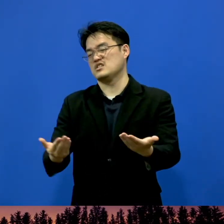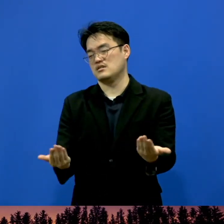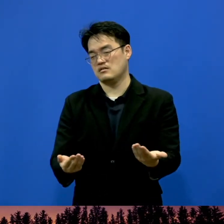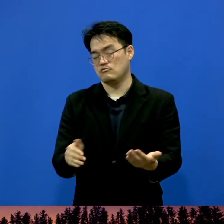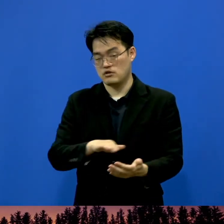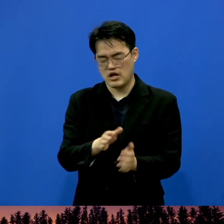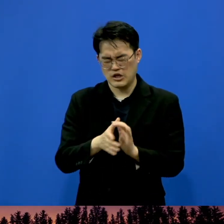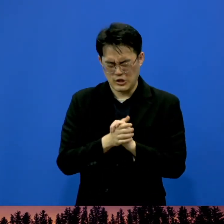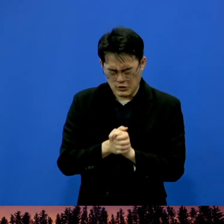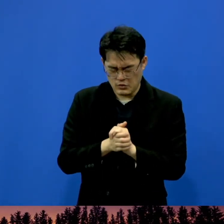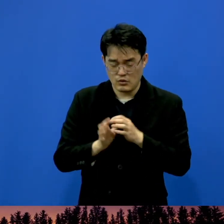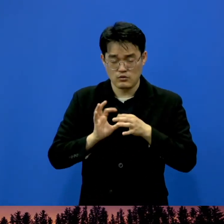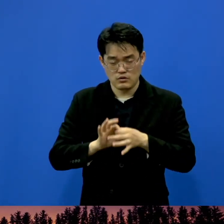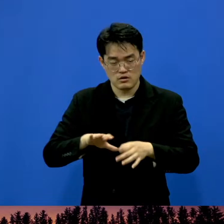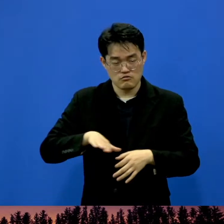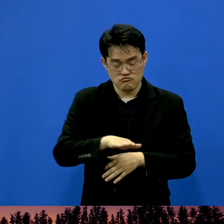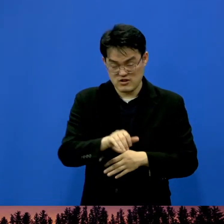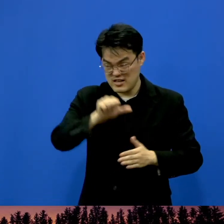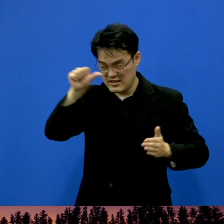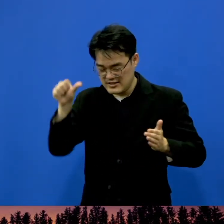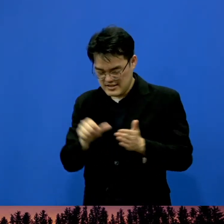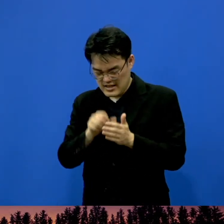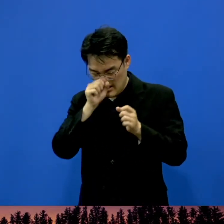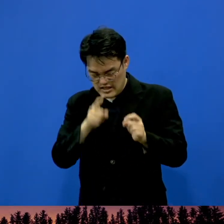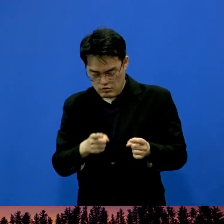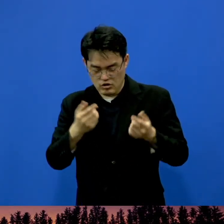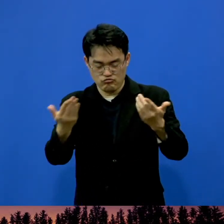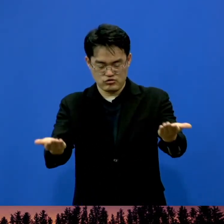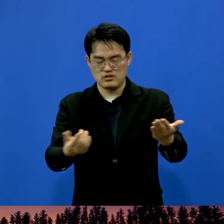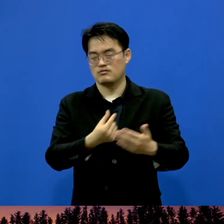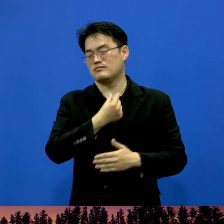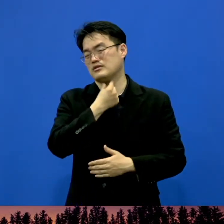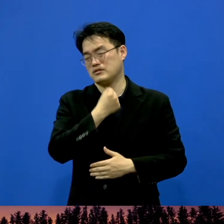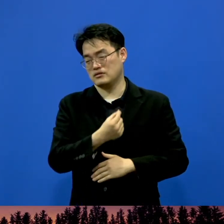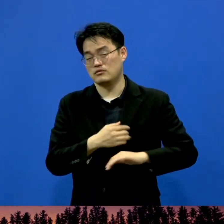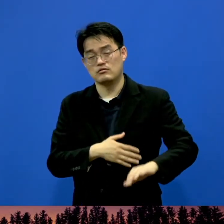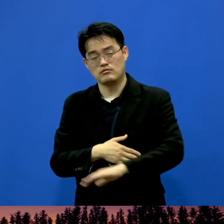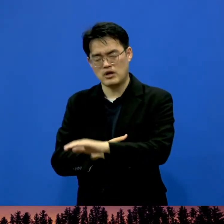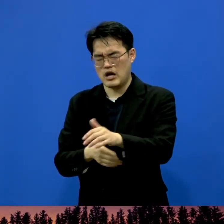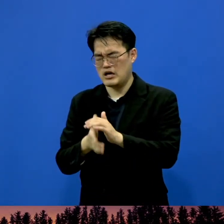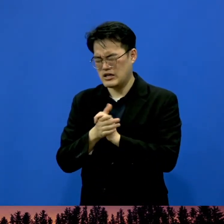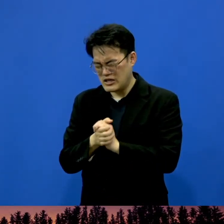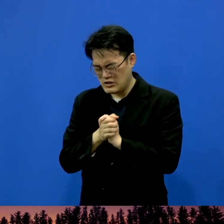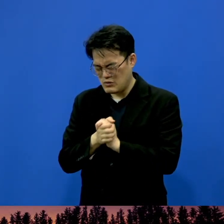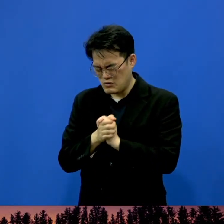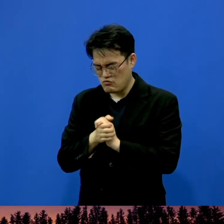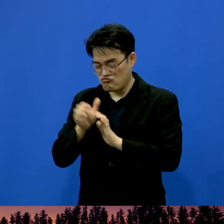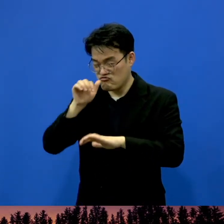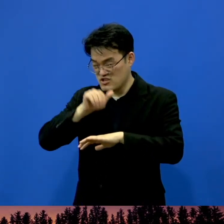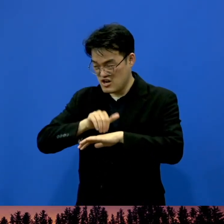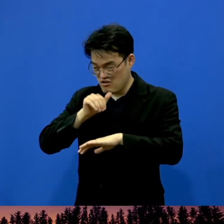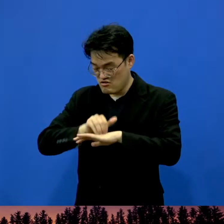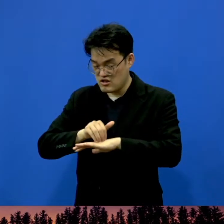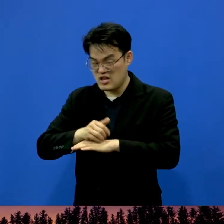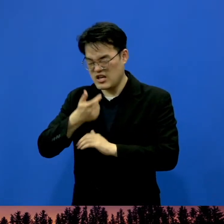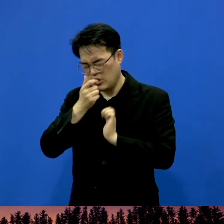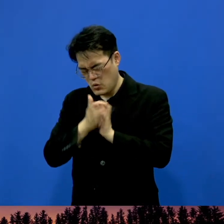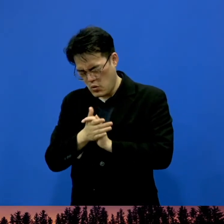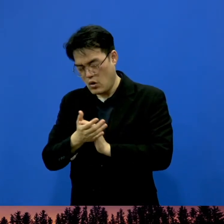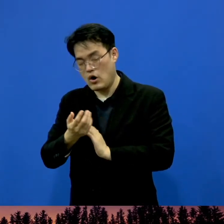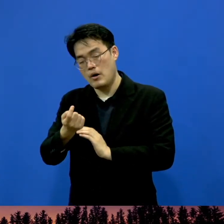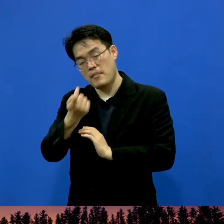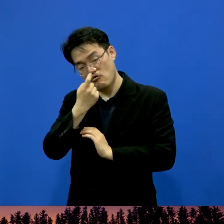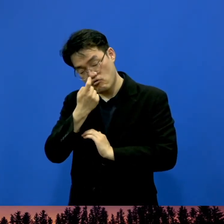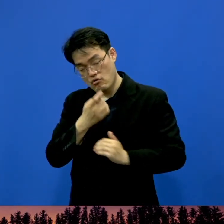걸 통하여 우리 인생에 어떤 기회를 주시기를 원하시는 거예요. 여러분, 우리가 기도하는 교회 다니시는 여러분들이 기도를 배우시고